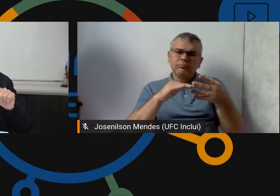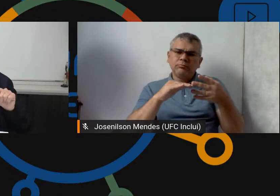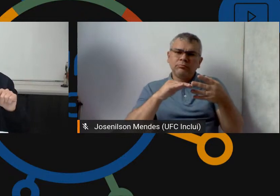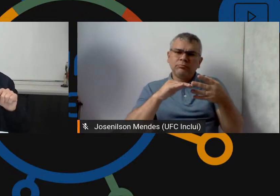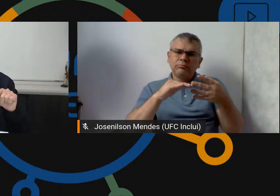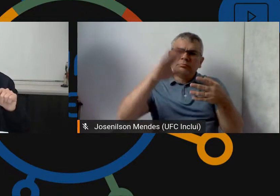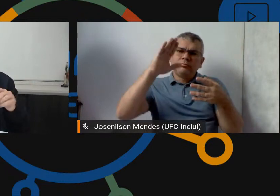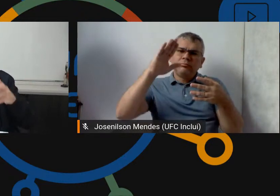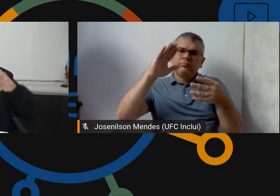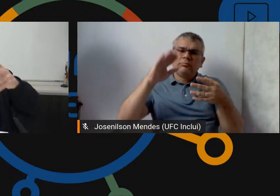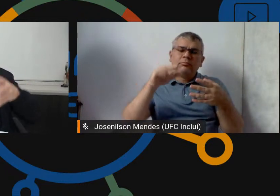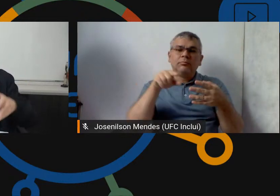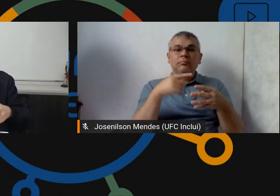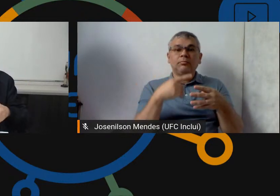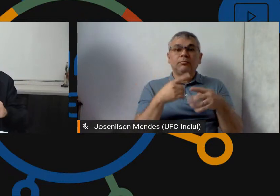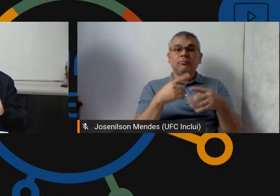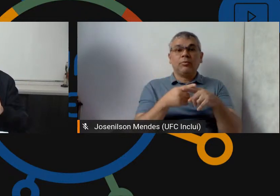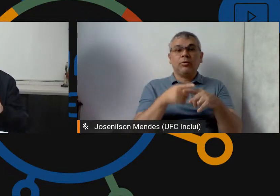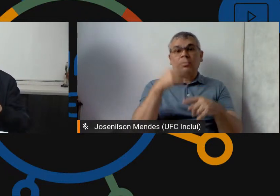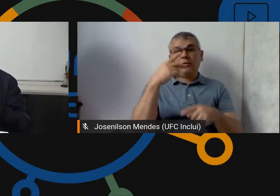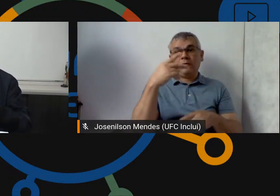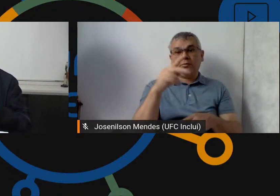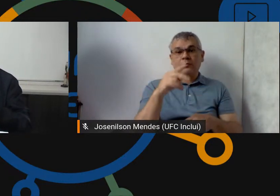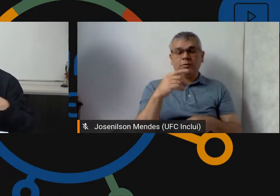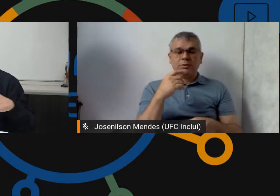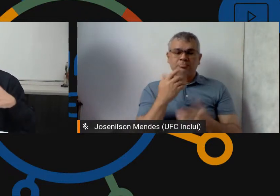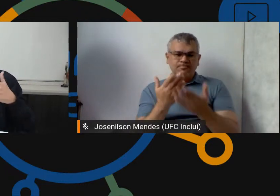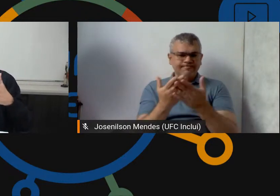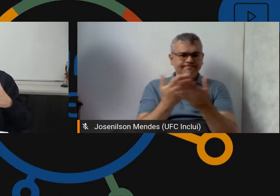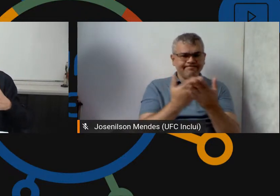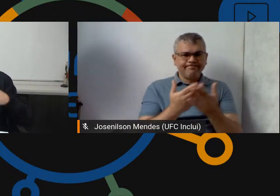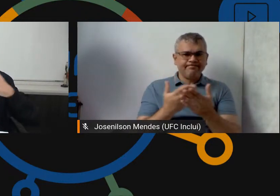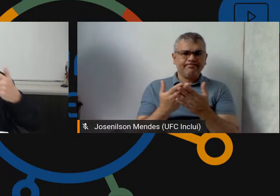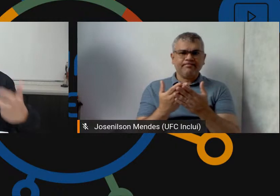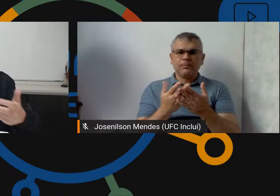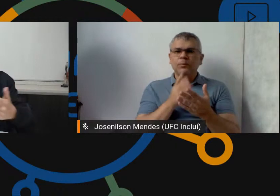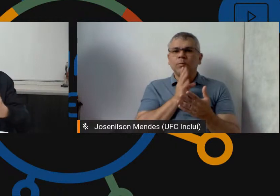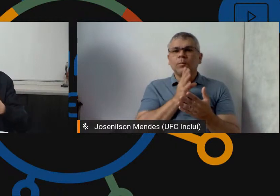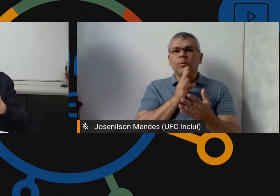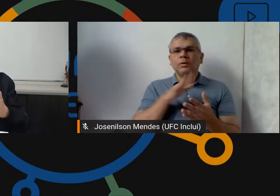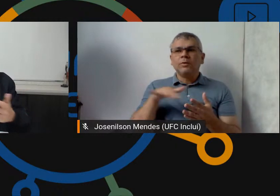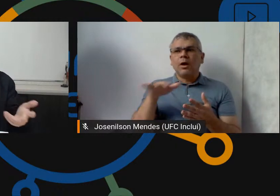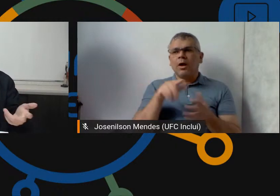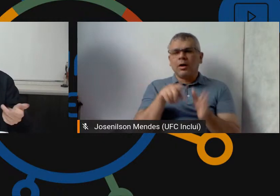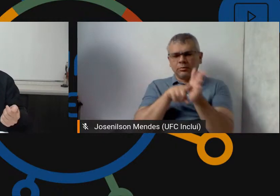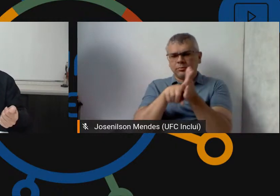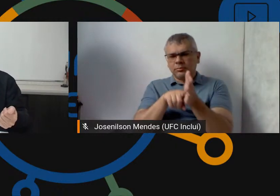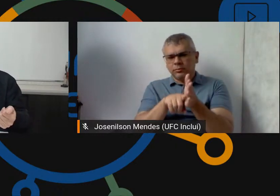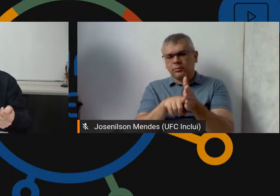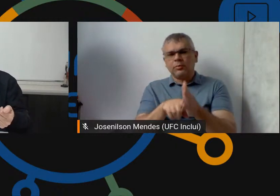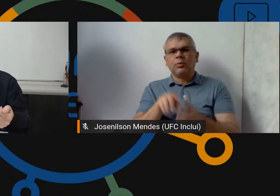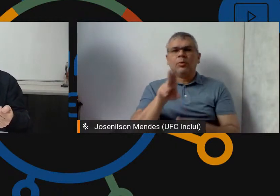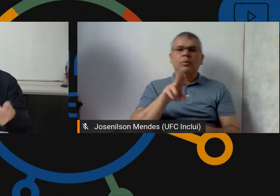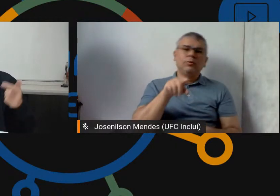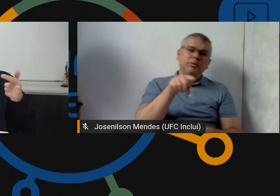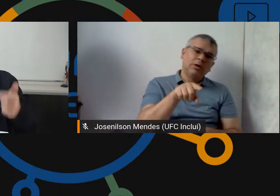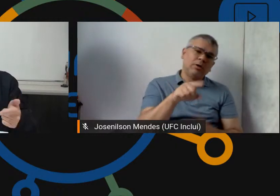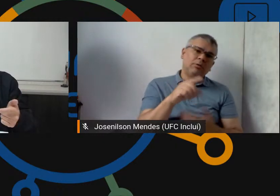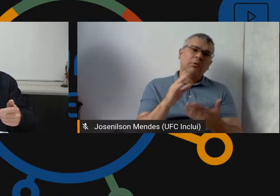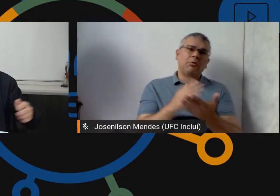tua especialidade que está julgando daquele jeito. É a tua especialidade que está usando ou não está usando aquelas revistas.